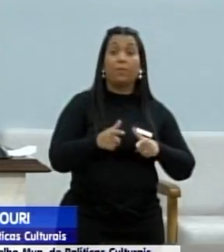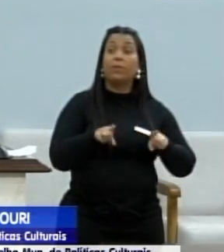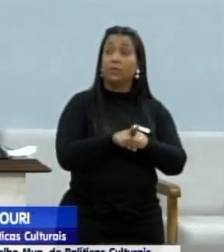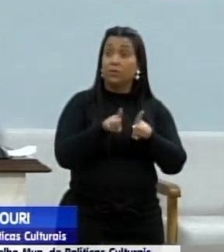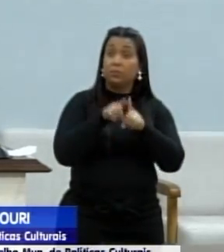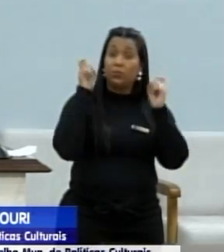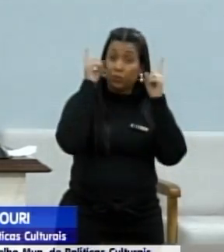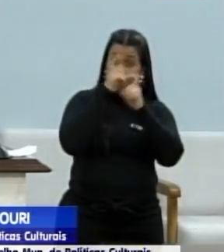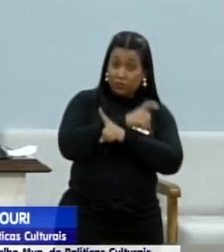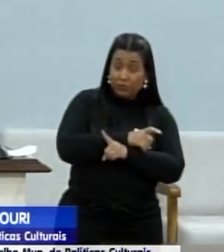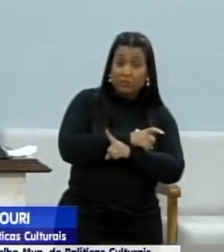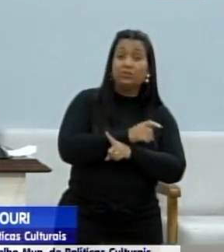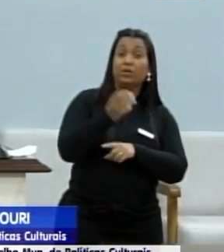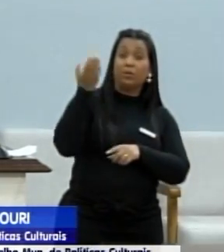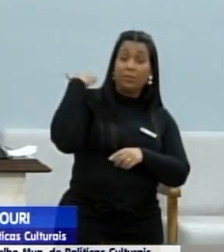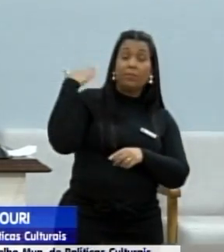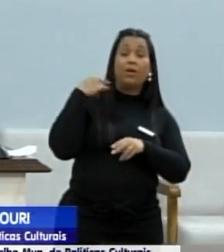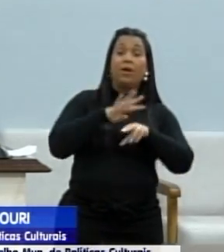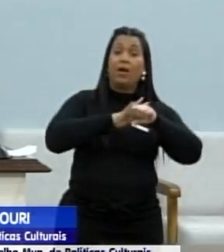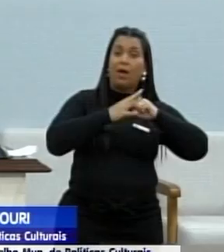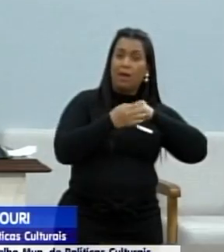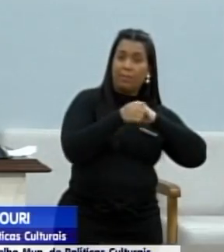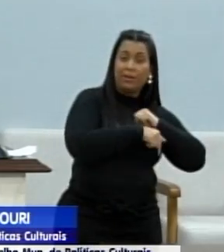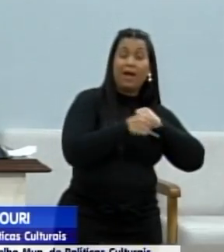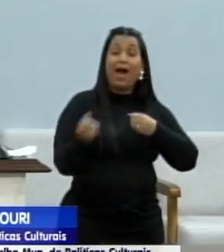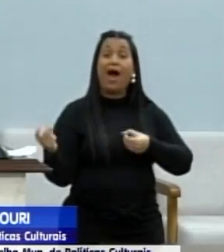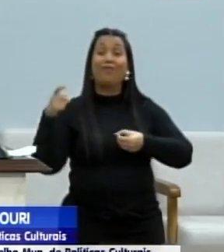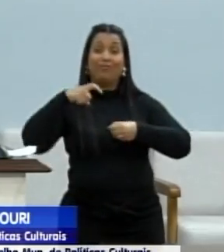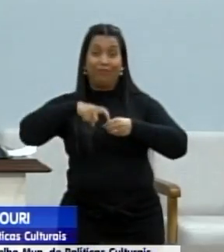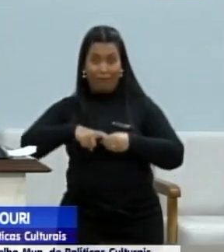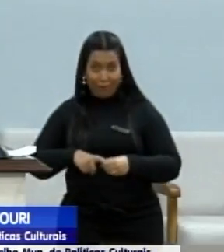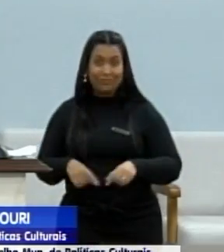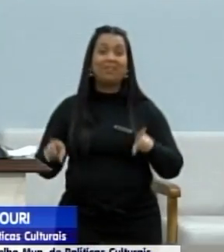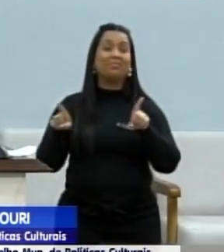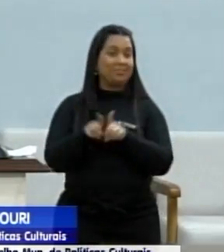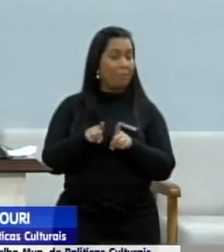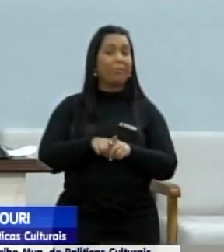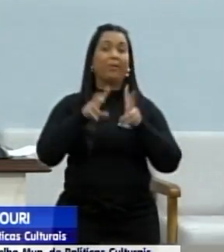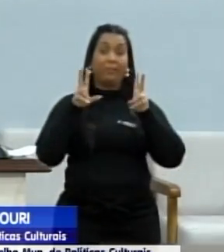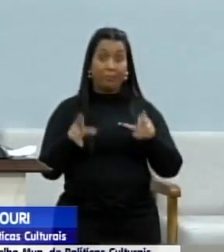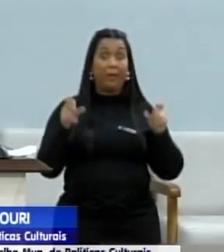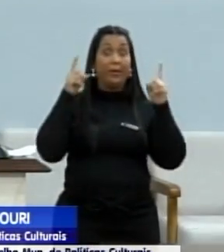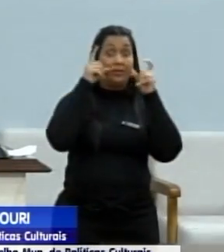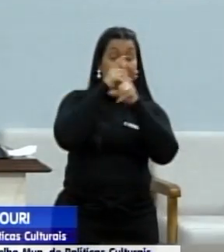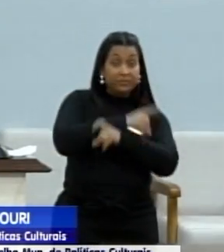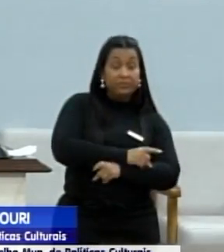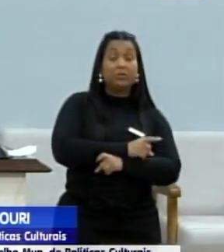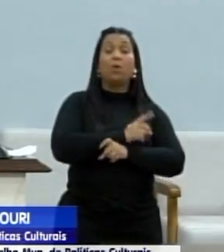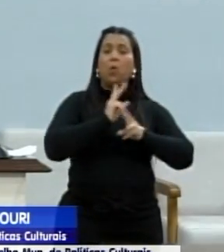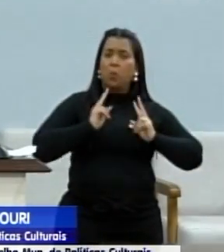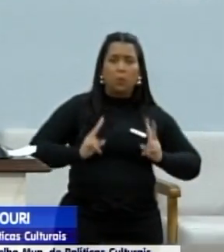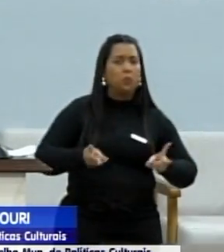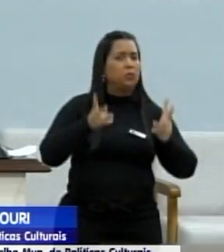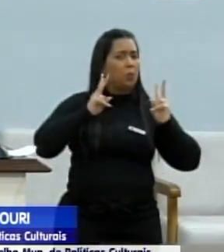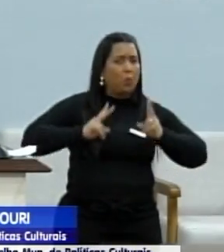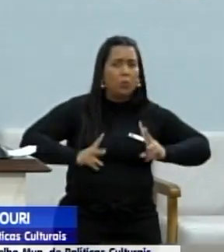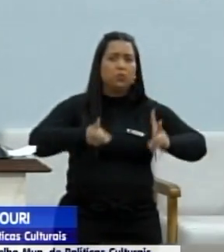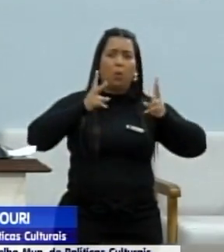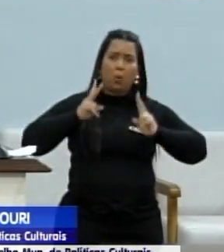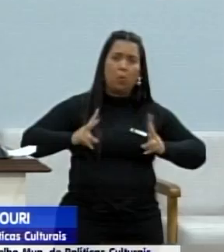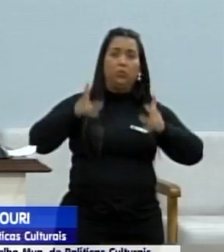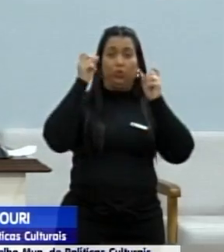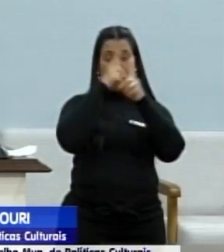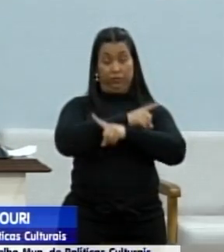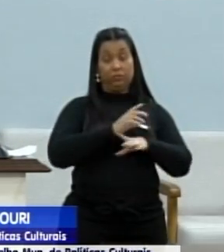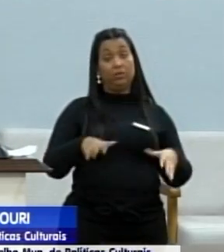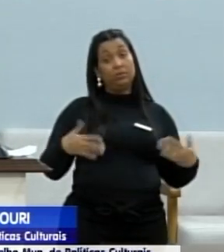difícil quanto foi na época pandêmica, a retomada continua sendo complexa, a retomada continua sendo difícil.